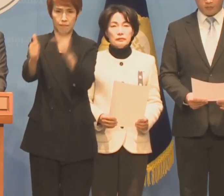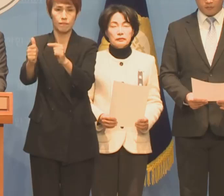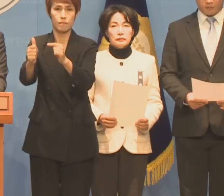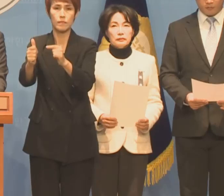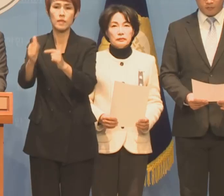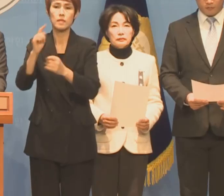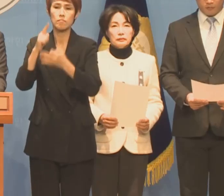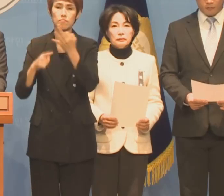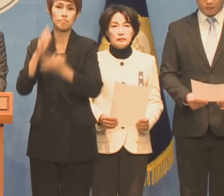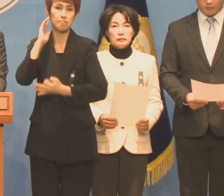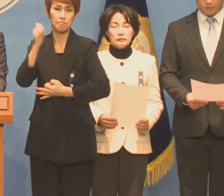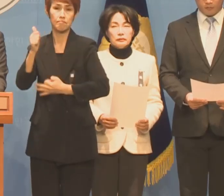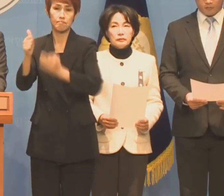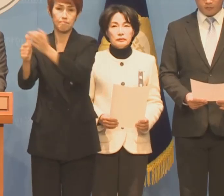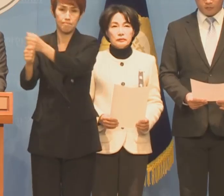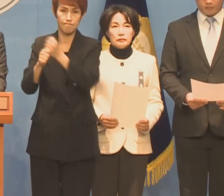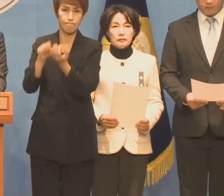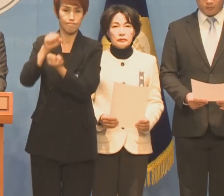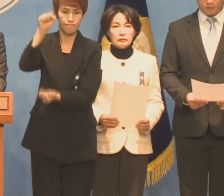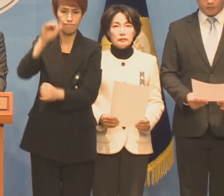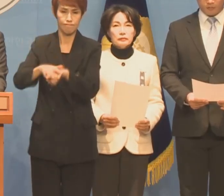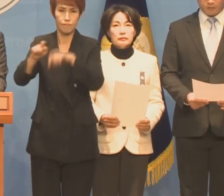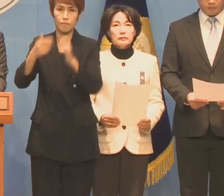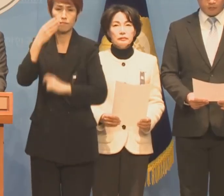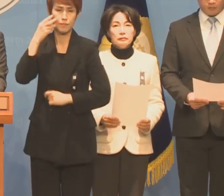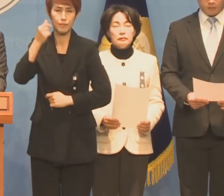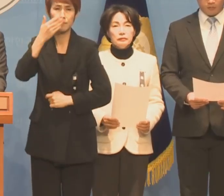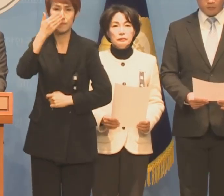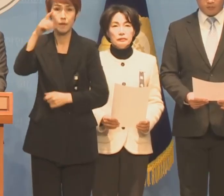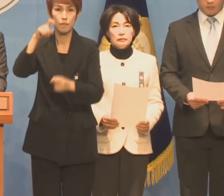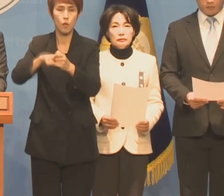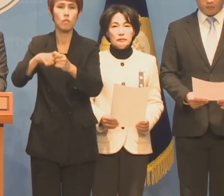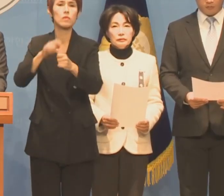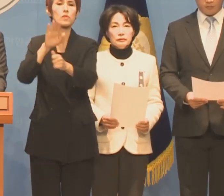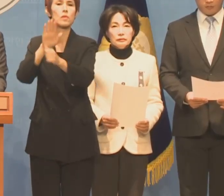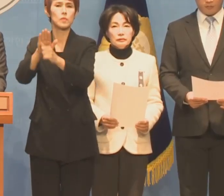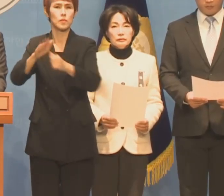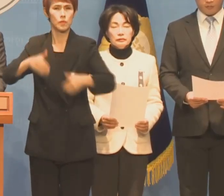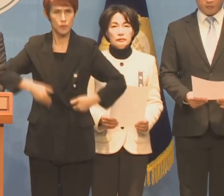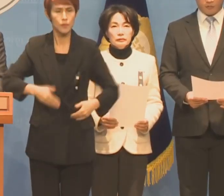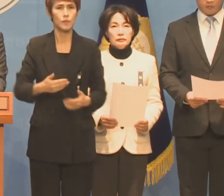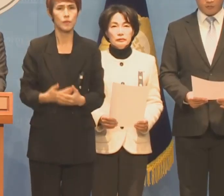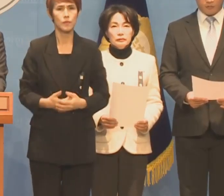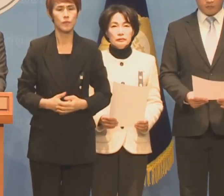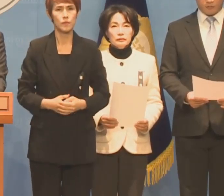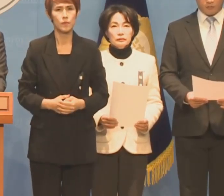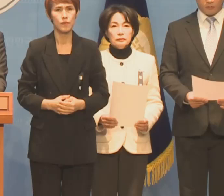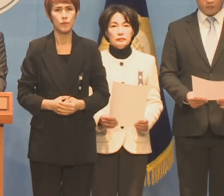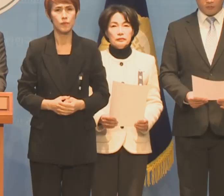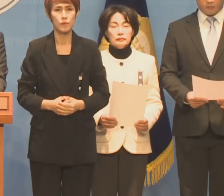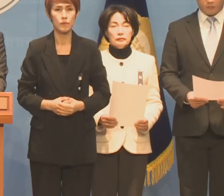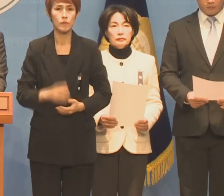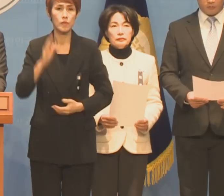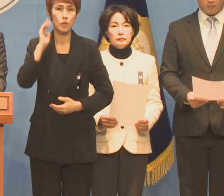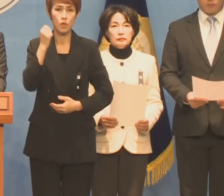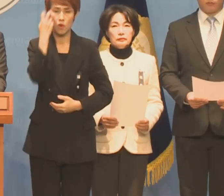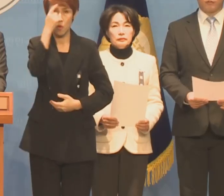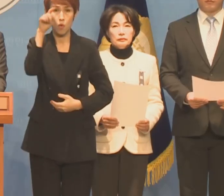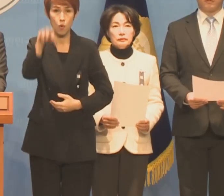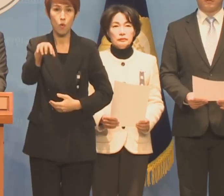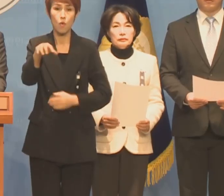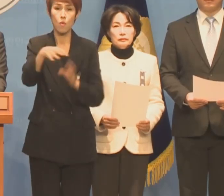체포 영장이 원활하게 집행될 수 있도록 적극 협조해야 한다. 대통령 경호